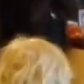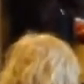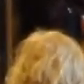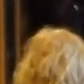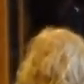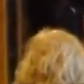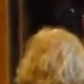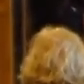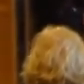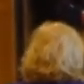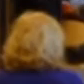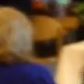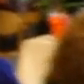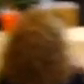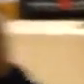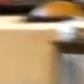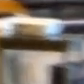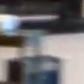a todos los